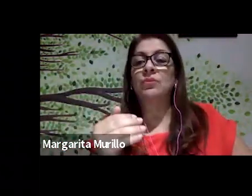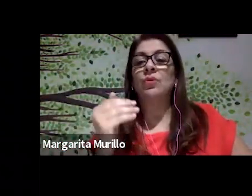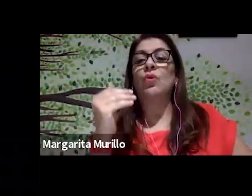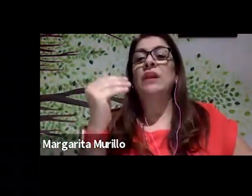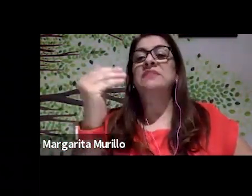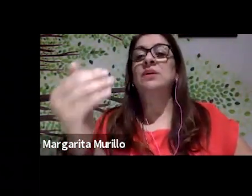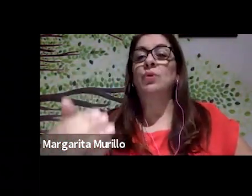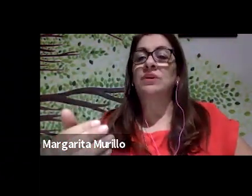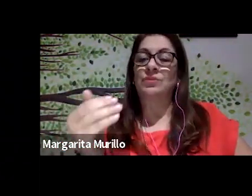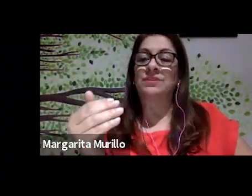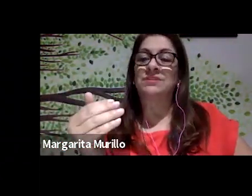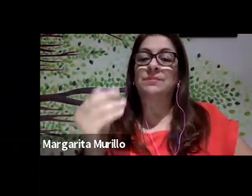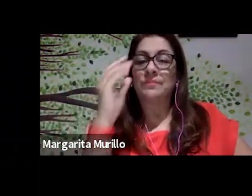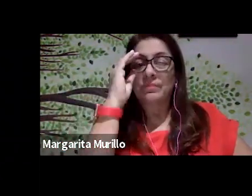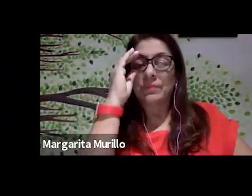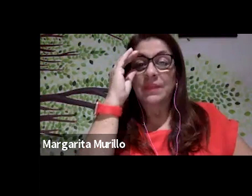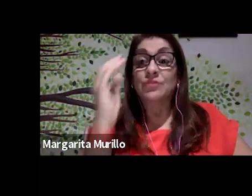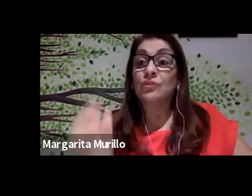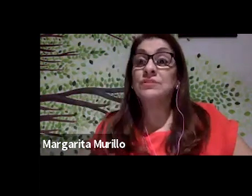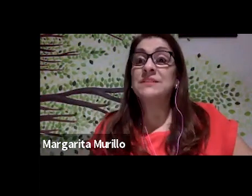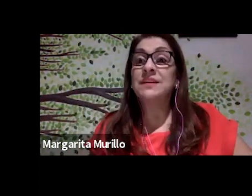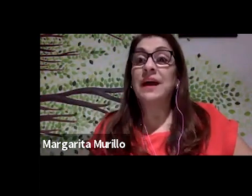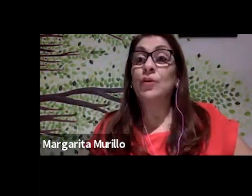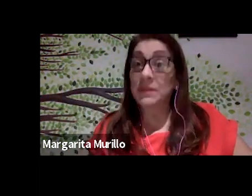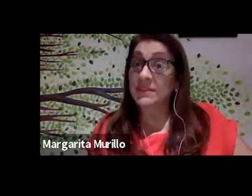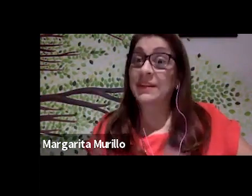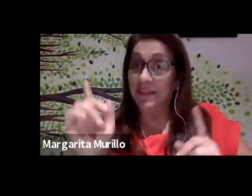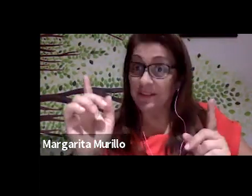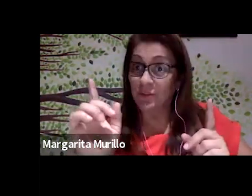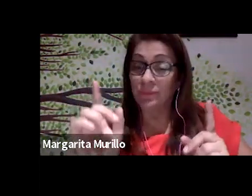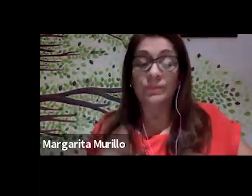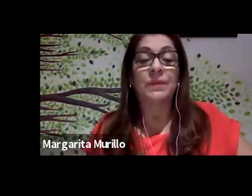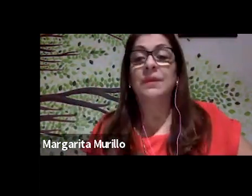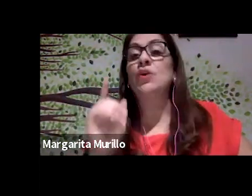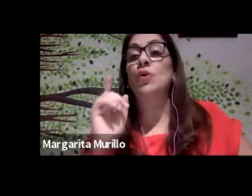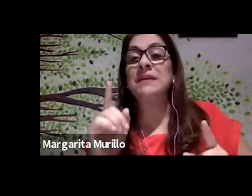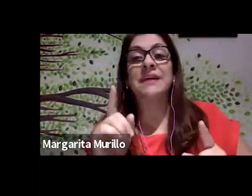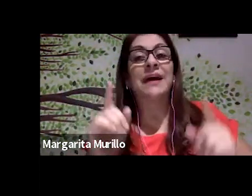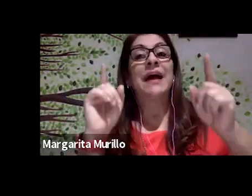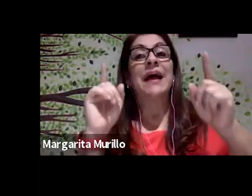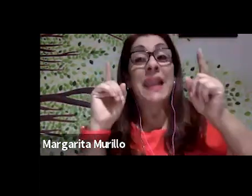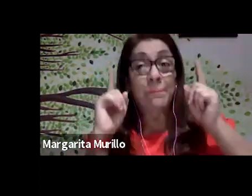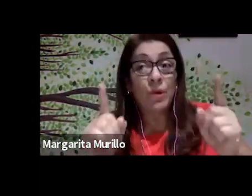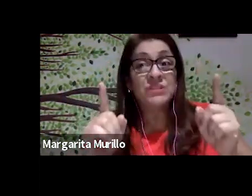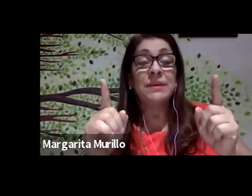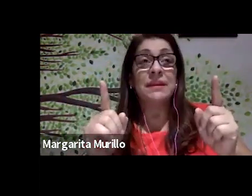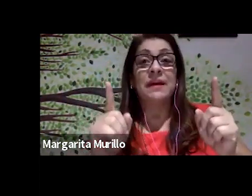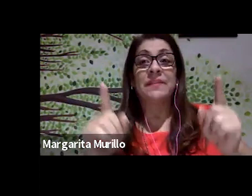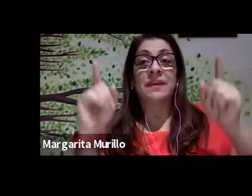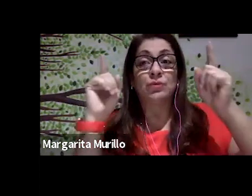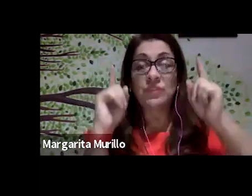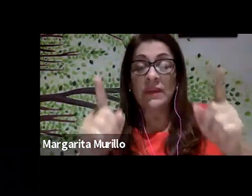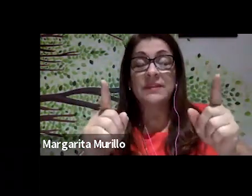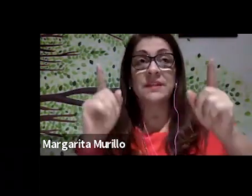humano o las equivocaciones Y entonces ahí comienza la enajenación y comienza la posibilidad